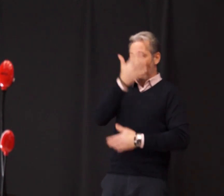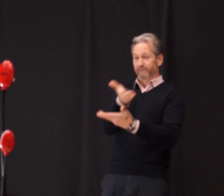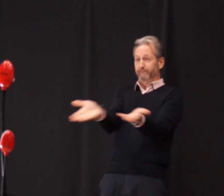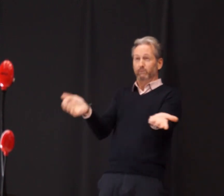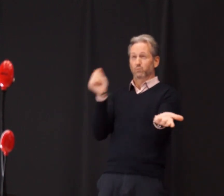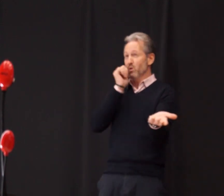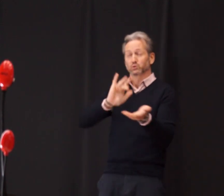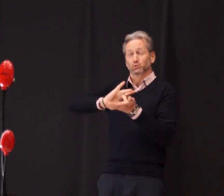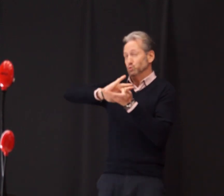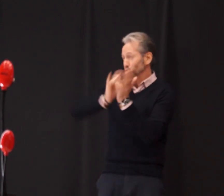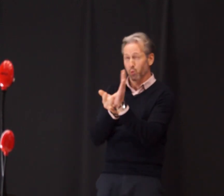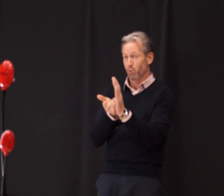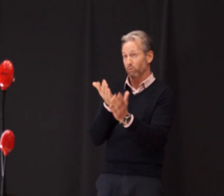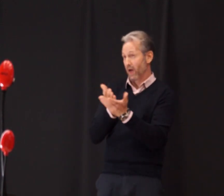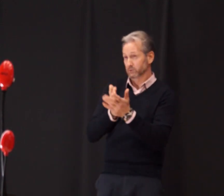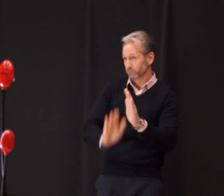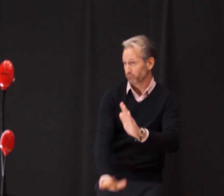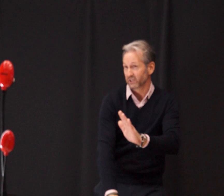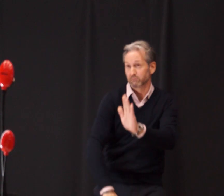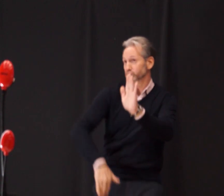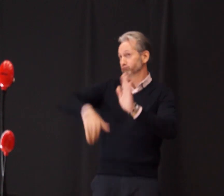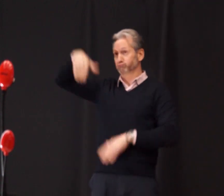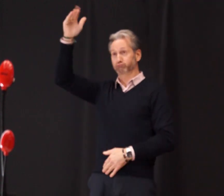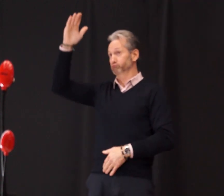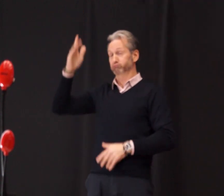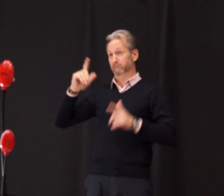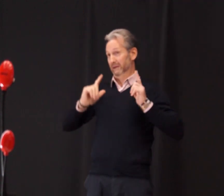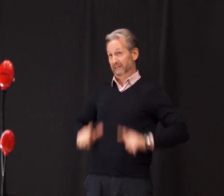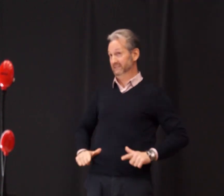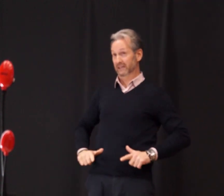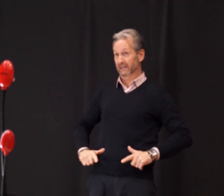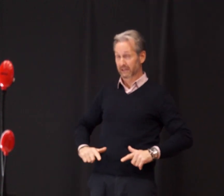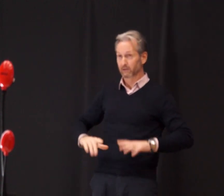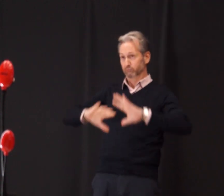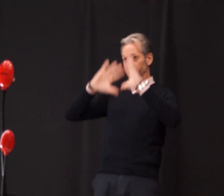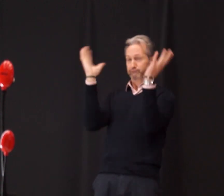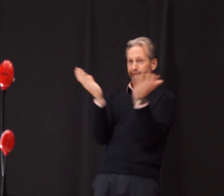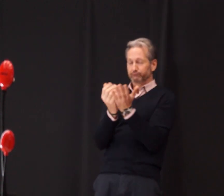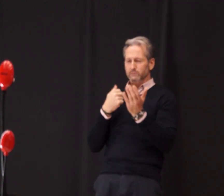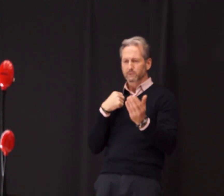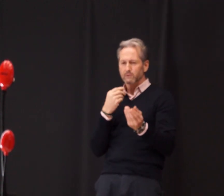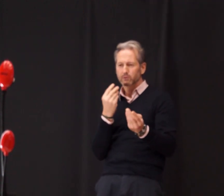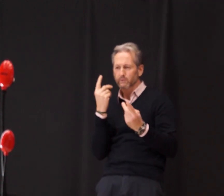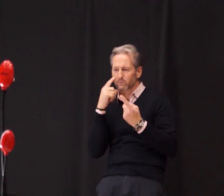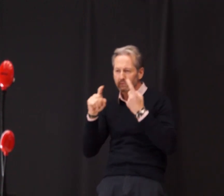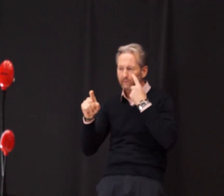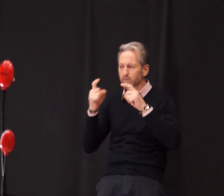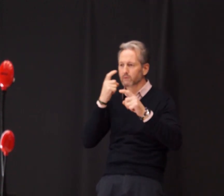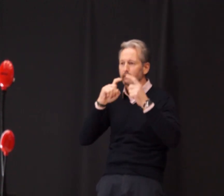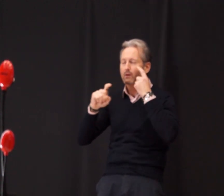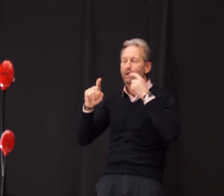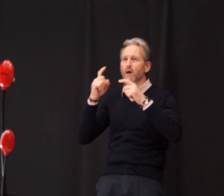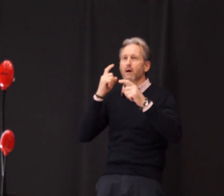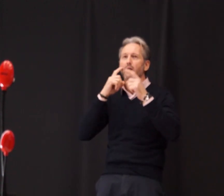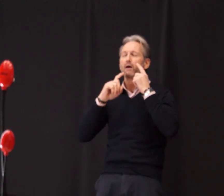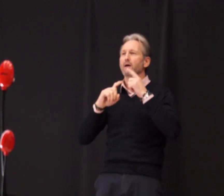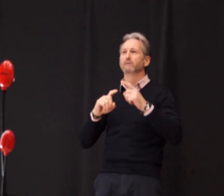vraiment développer un apprentissage de la langue des signes en tant que langue première. Et donc je suis parti